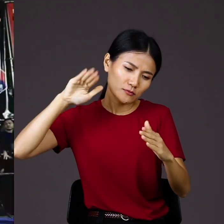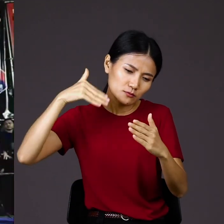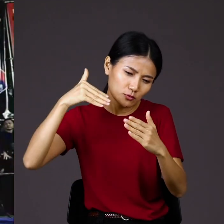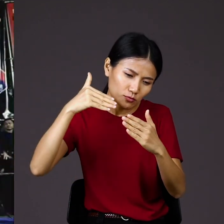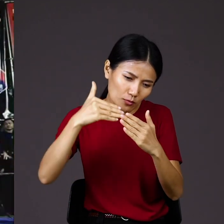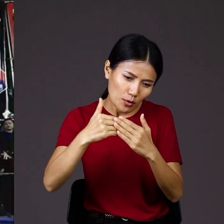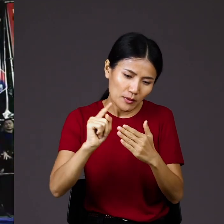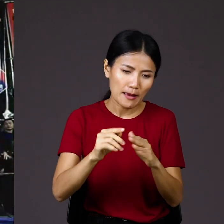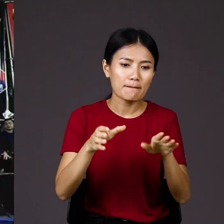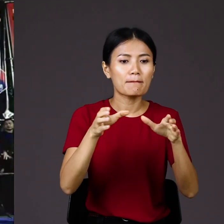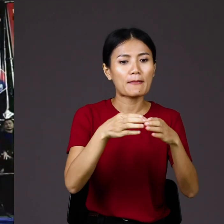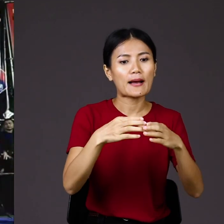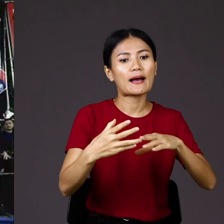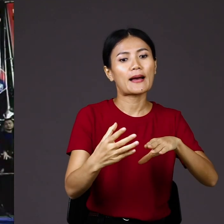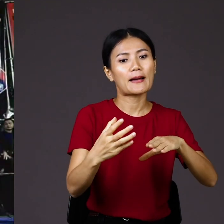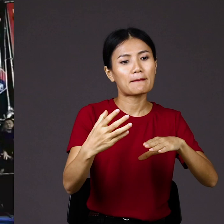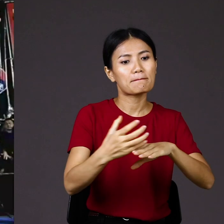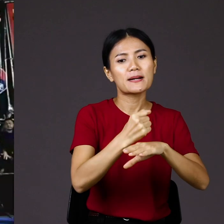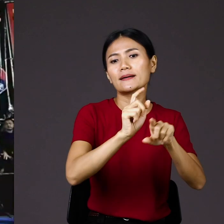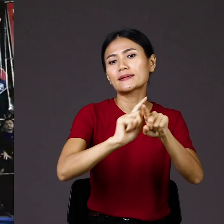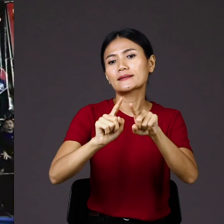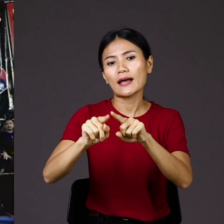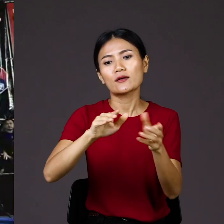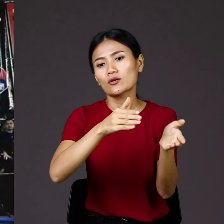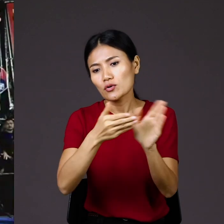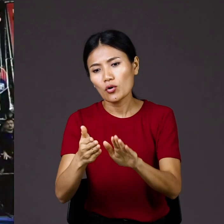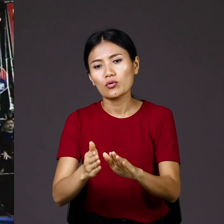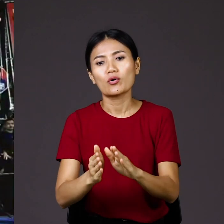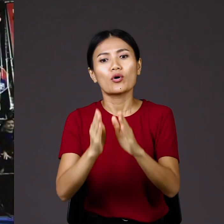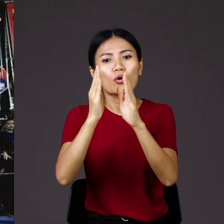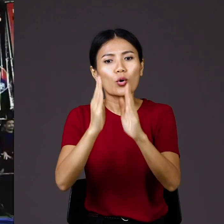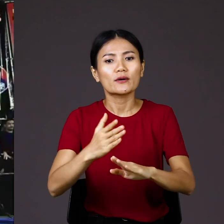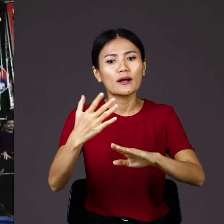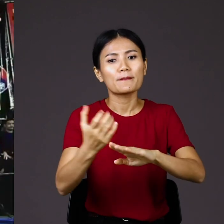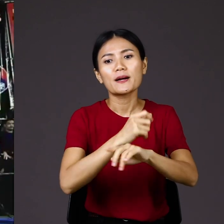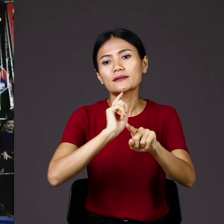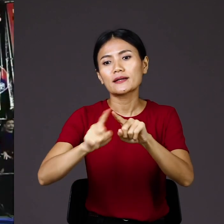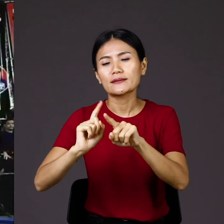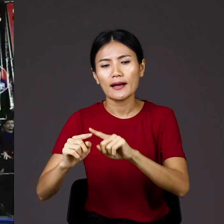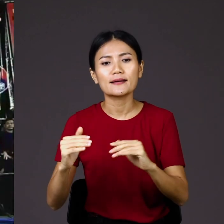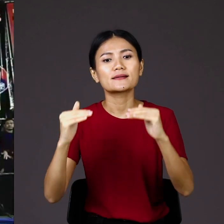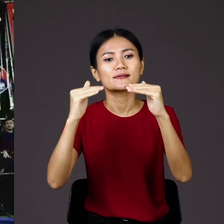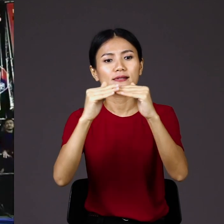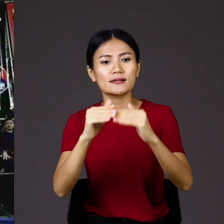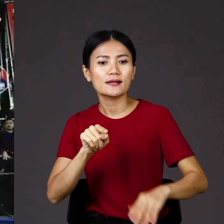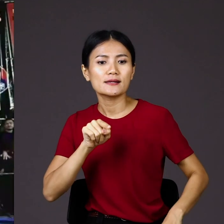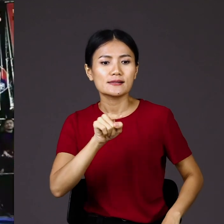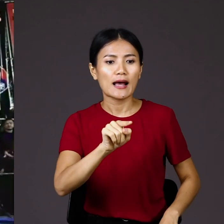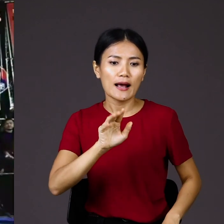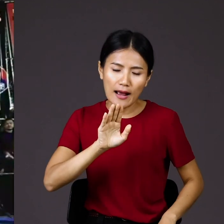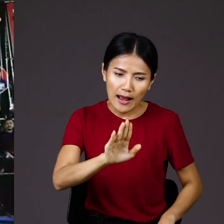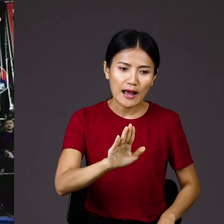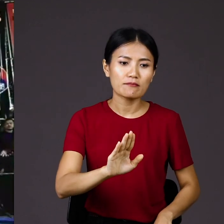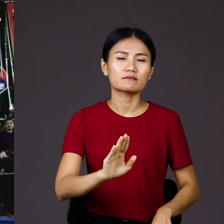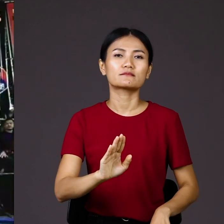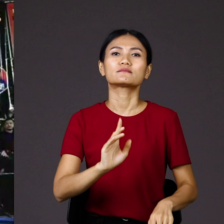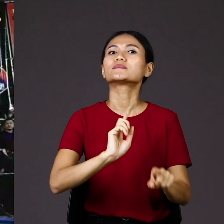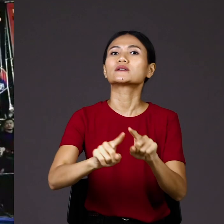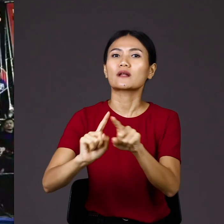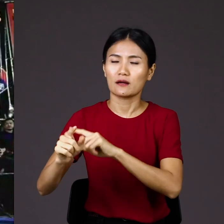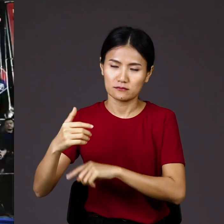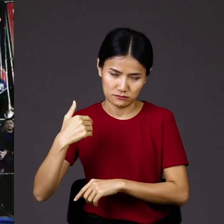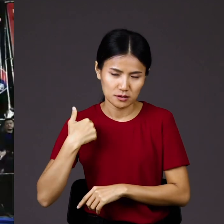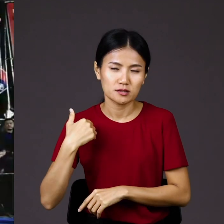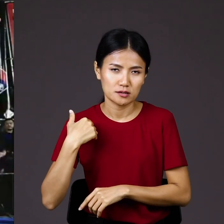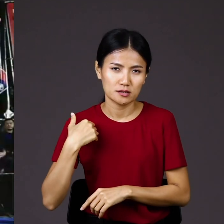คการเมืองสำคัญสำคัญถูกยุบมีนักการเมืองสำคัญสำคัญถูกตัดสิทธิ์แล้วก็ทำกันแบบนี้บ่อยๆครั้